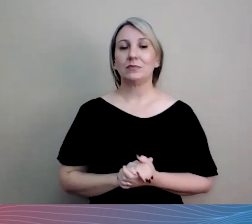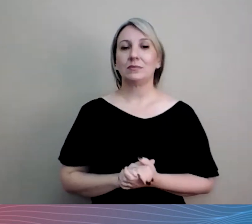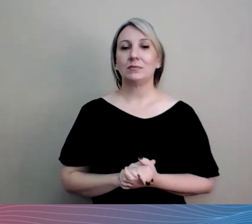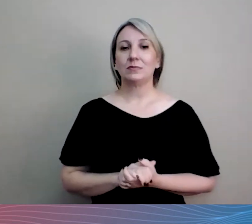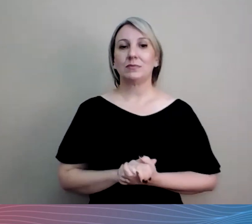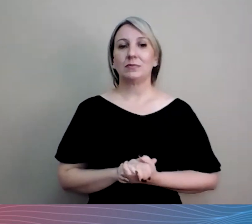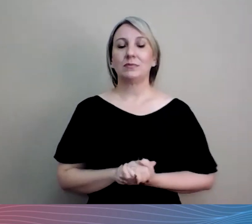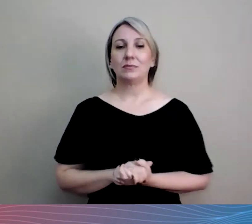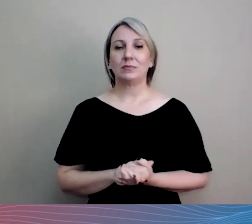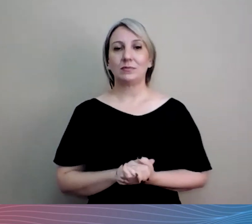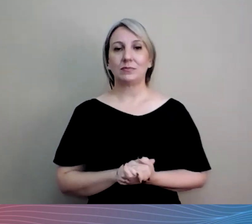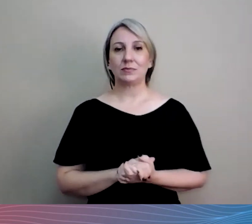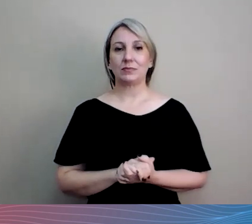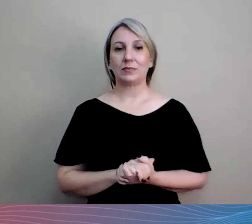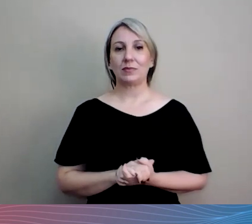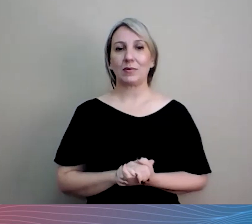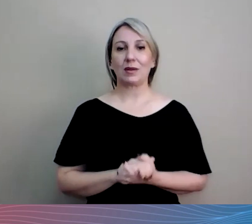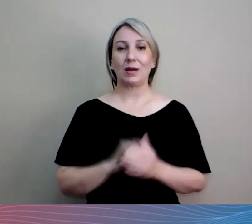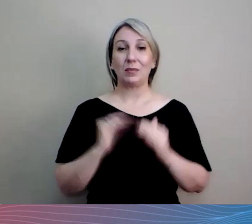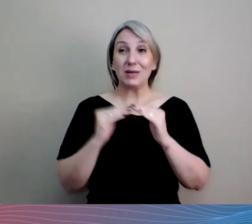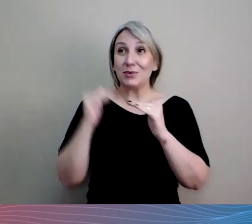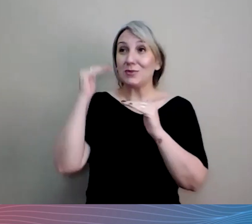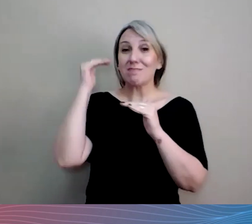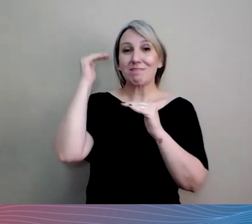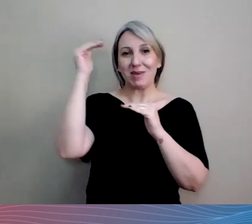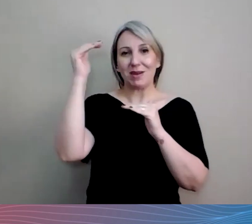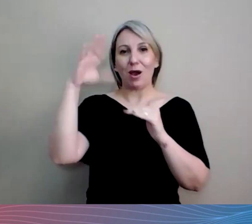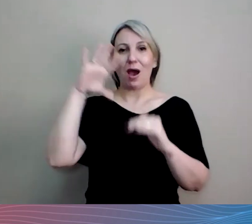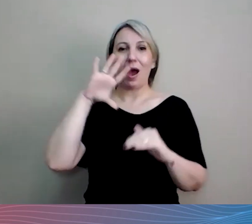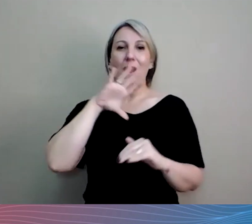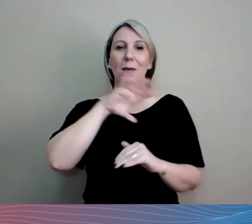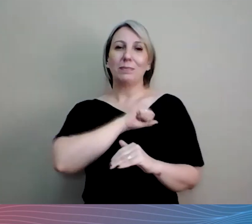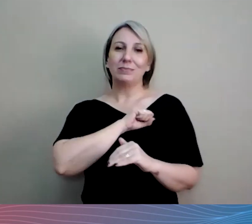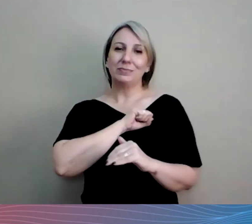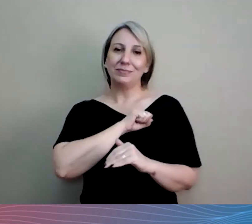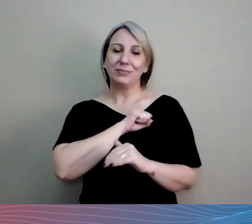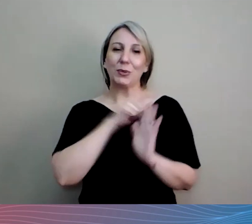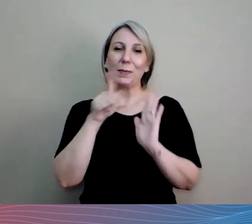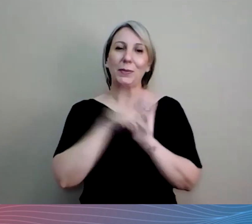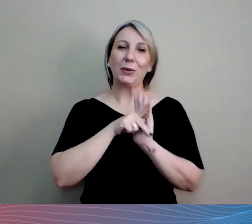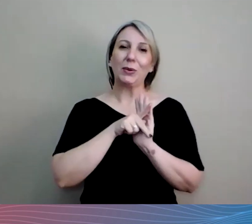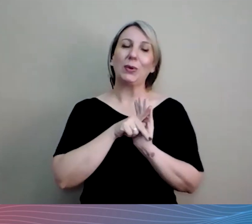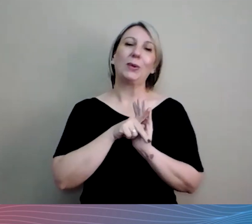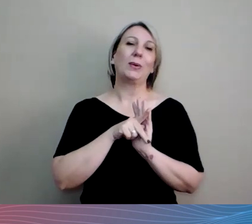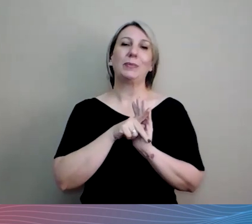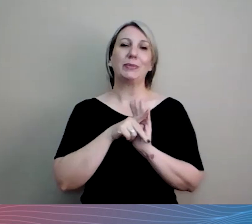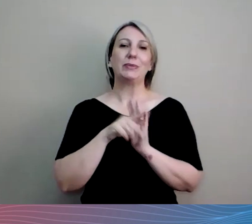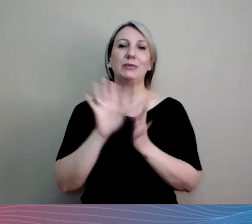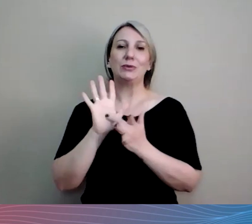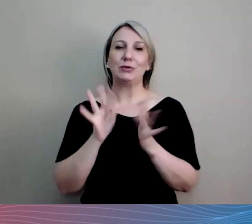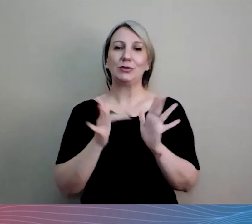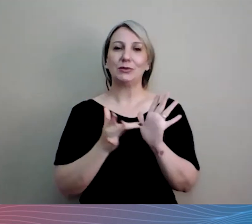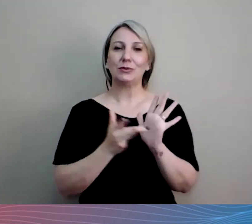Acima de tudo isso, porém, esteja o amor, que é o vínculo da perfeição. Se você realmente quiser chegar